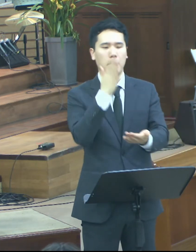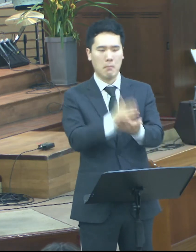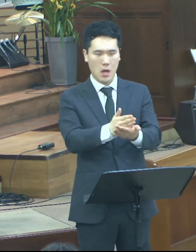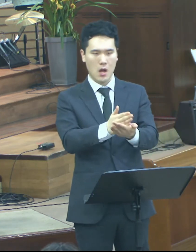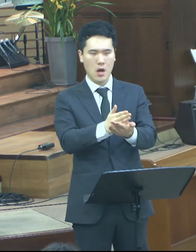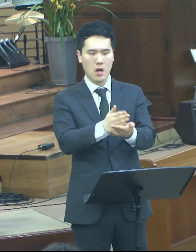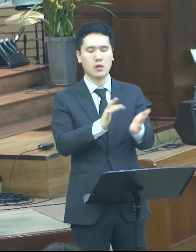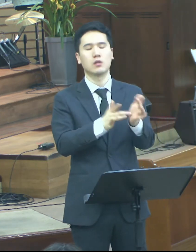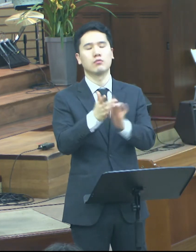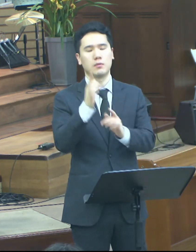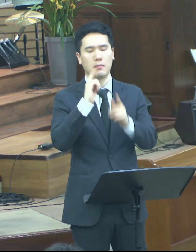거예요.